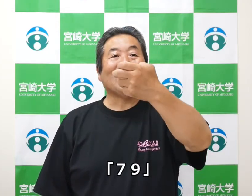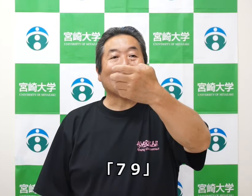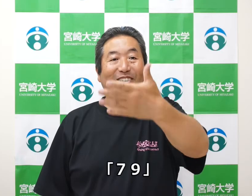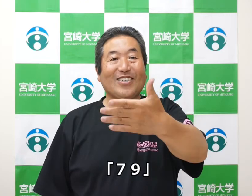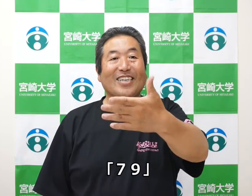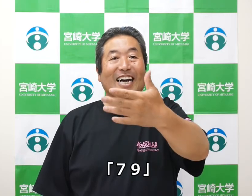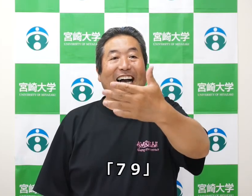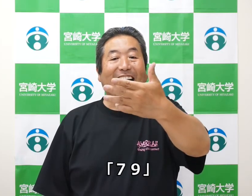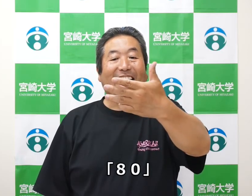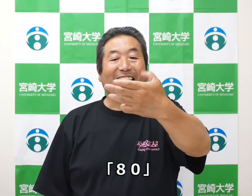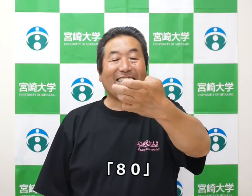79、80。